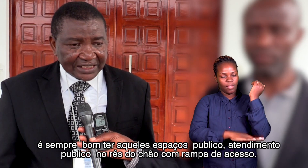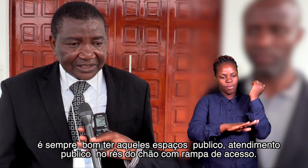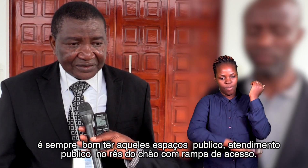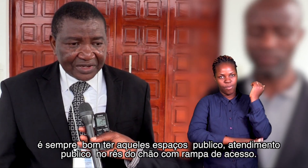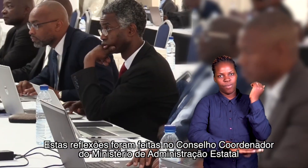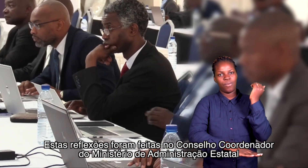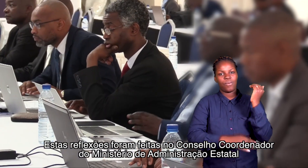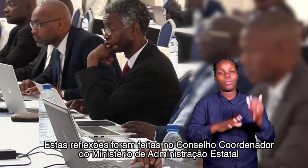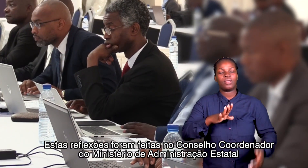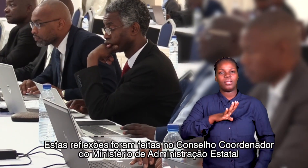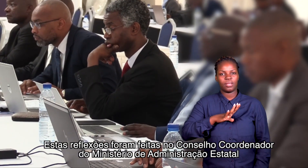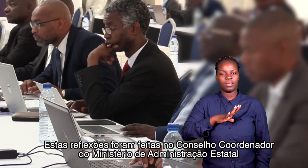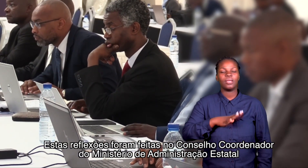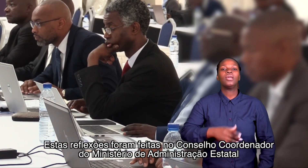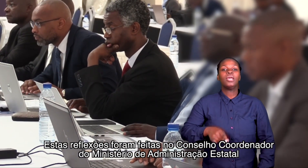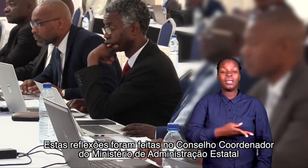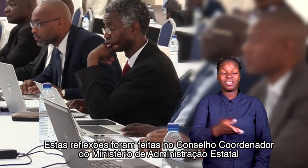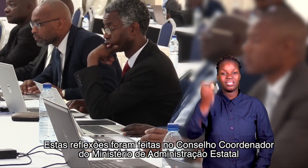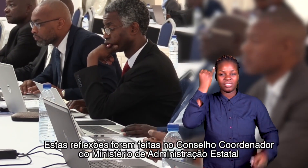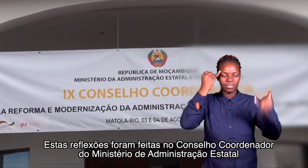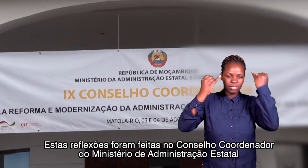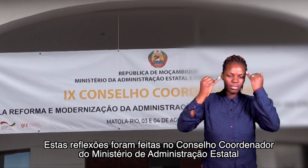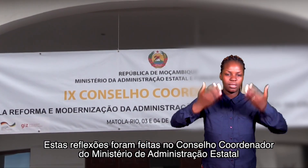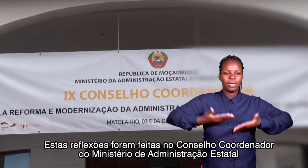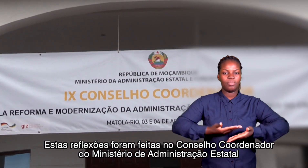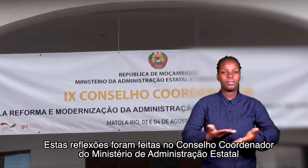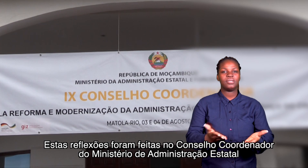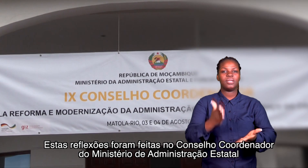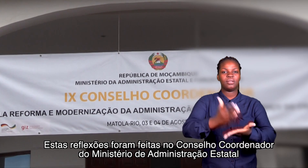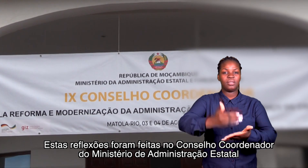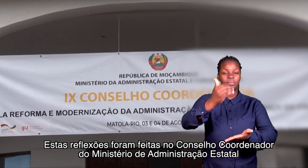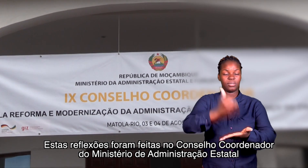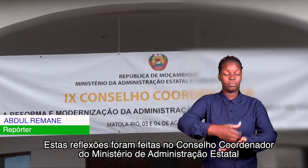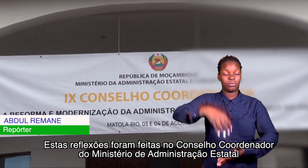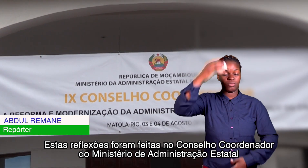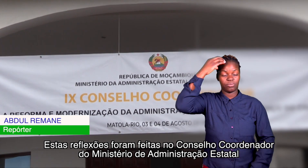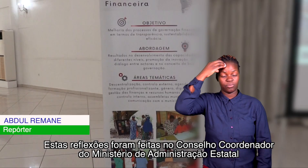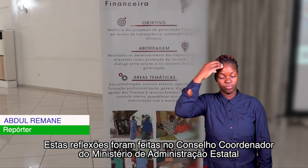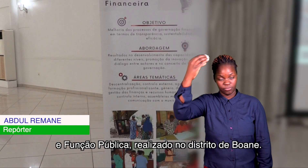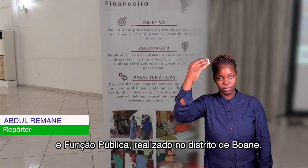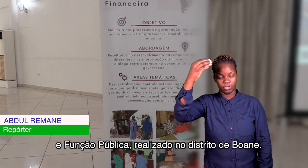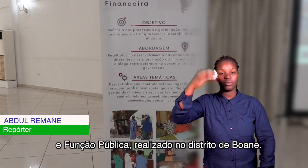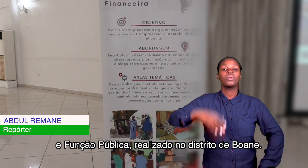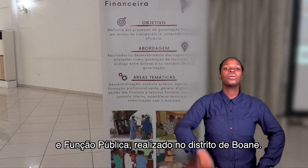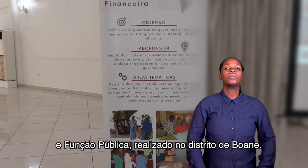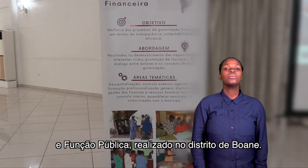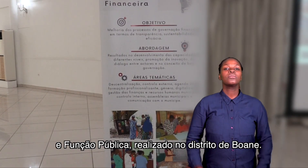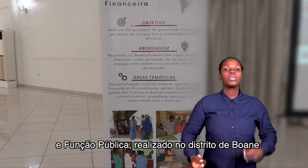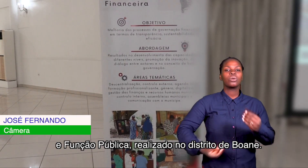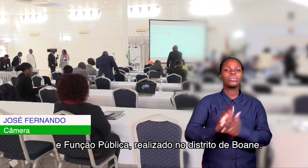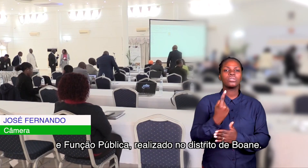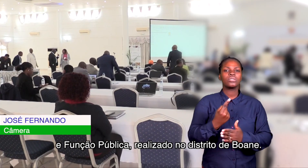de acesso. Estas reflexões foram feitas no Conselho Coordenador do Ministério de Administração Estatal e Função